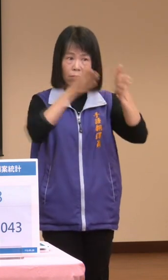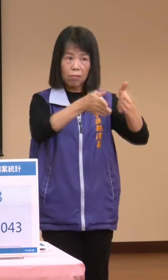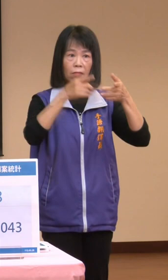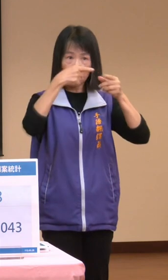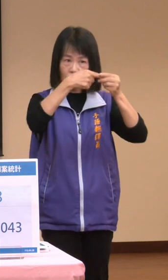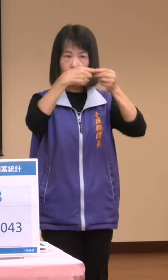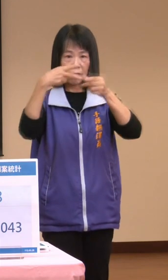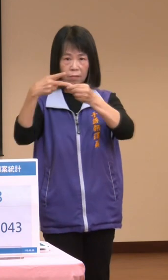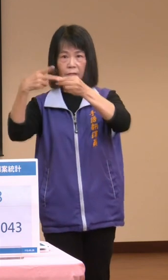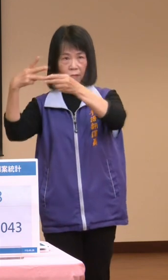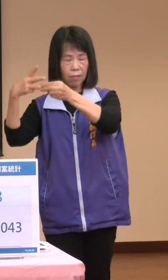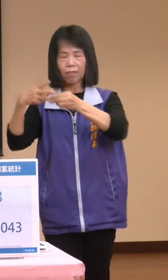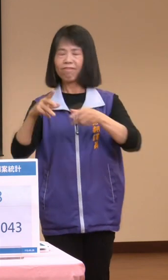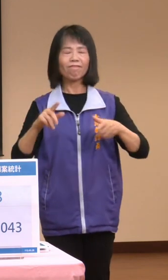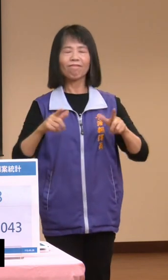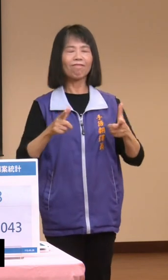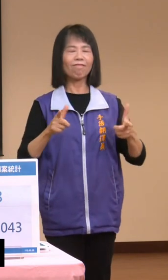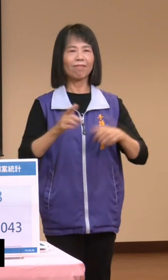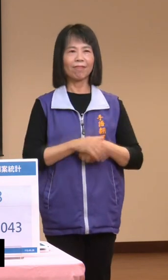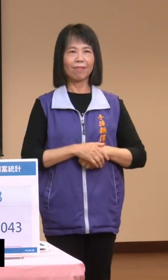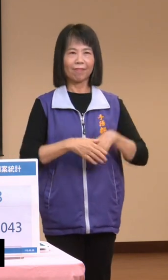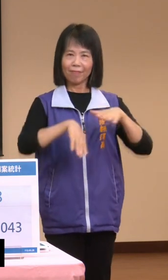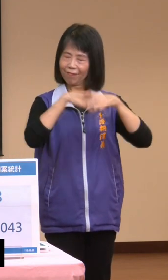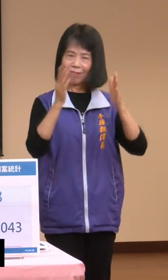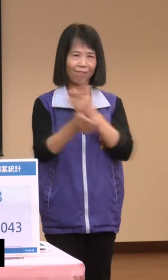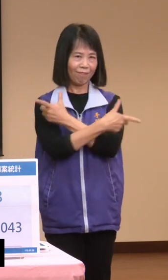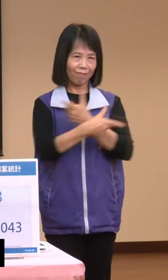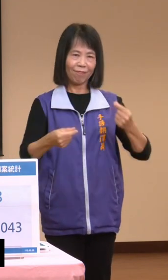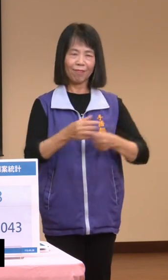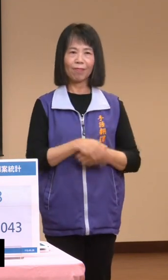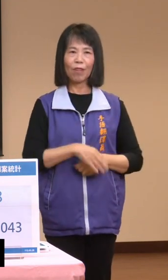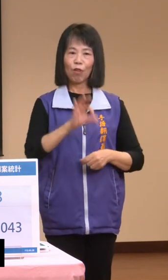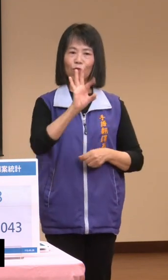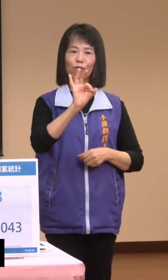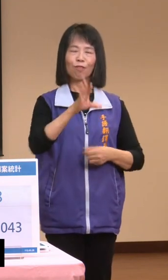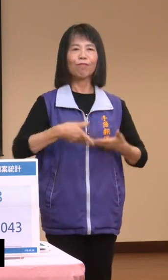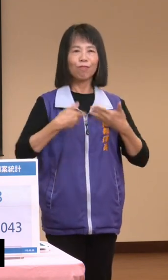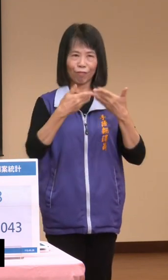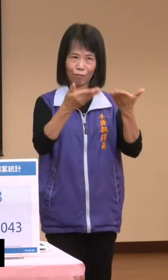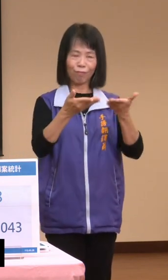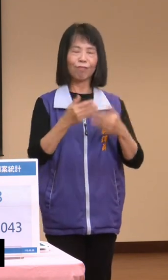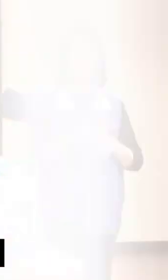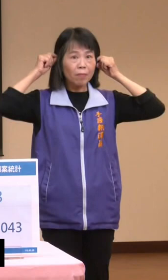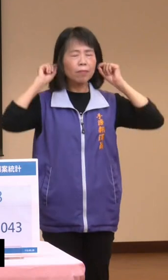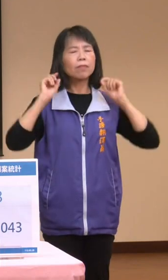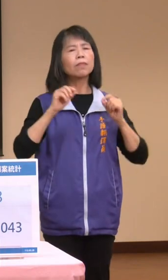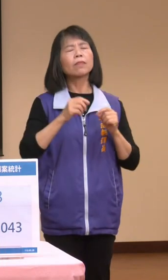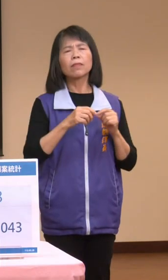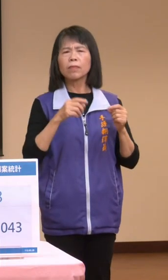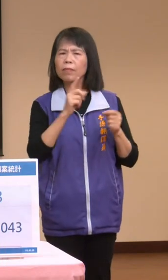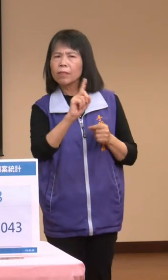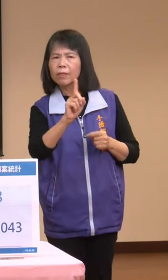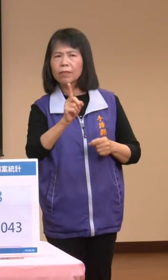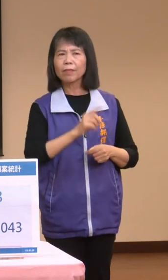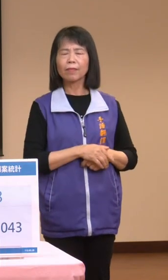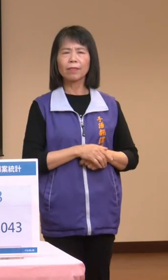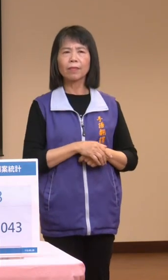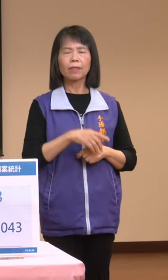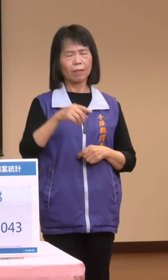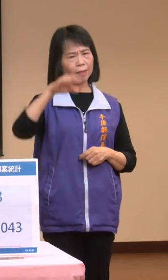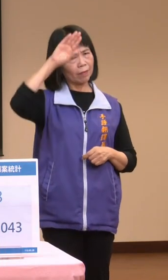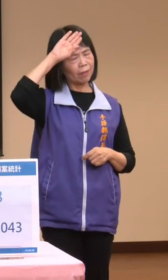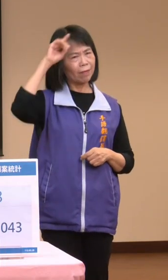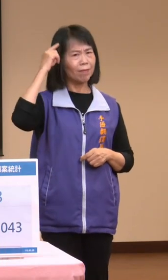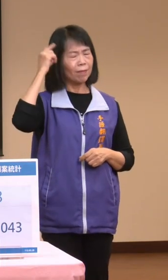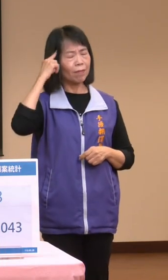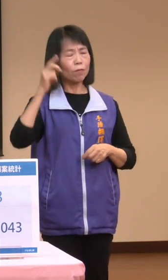第三剂、追加剂都一样，都可以领到500元以下的卫教品哈。我想希望不要因为疫情